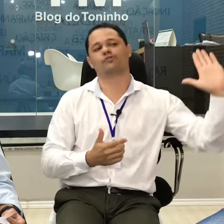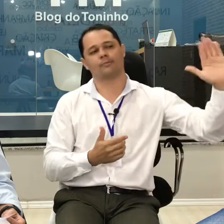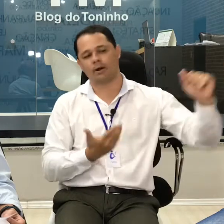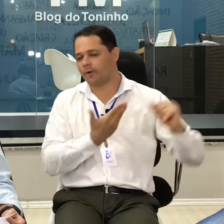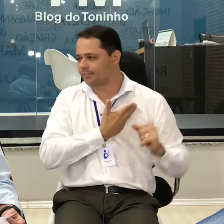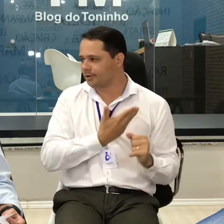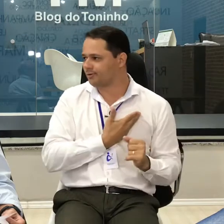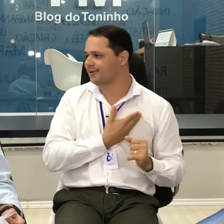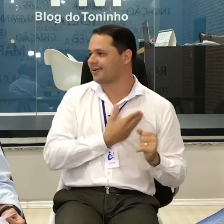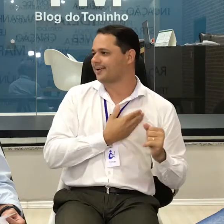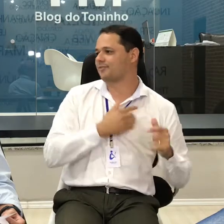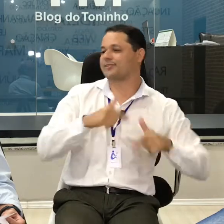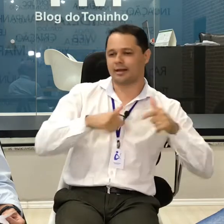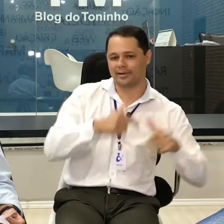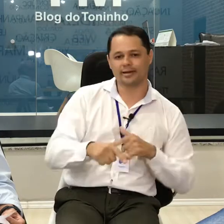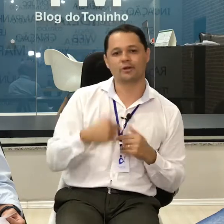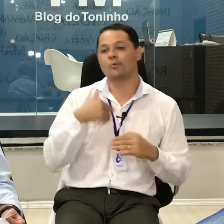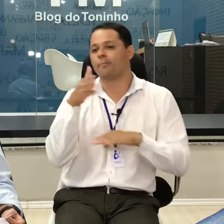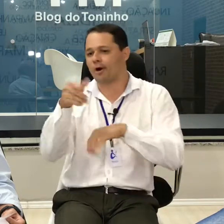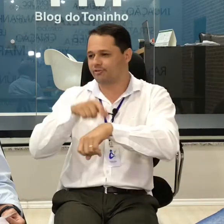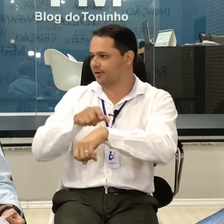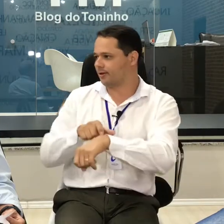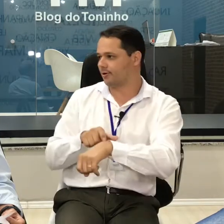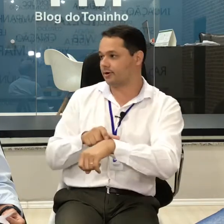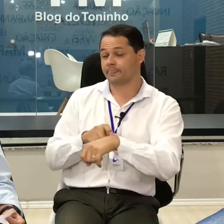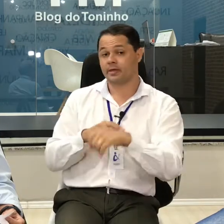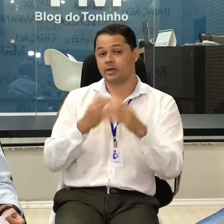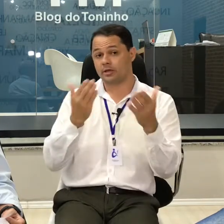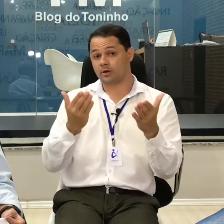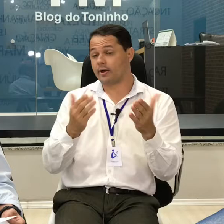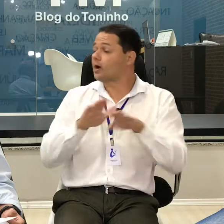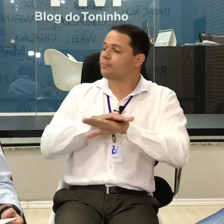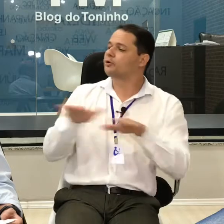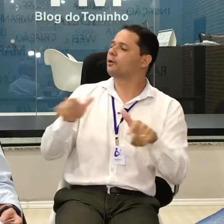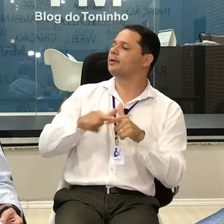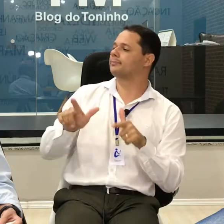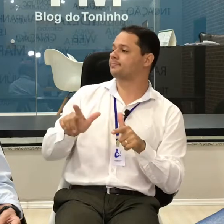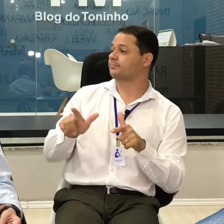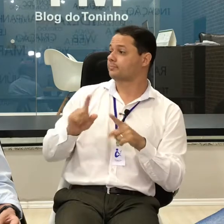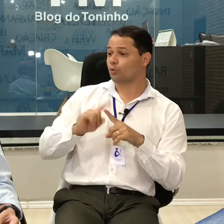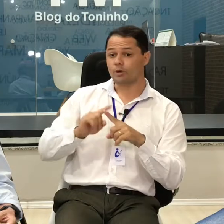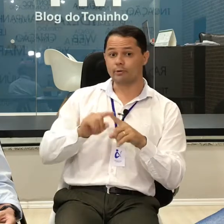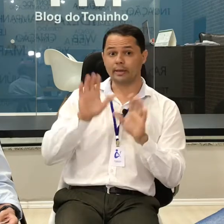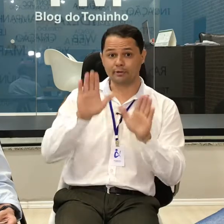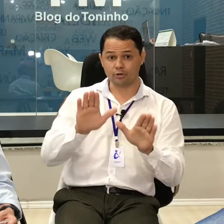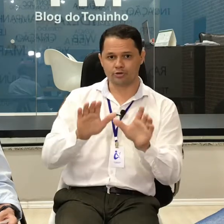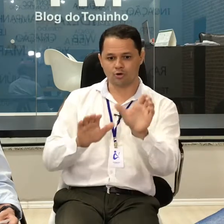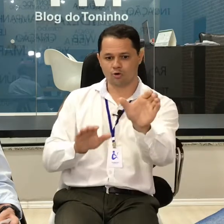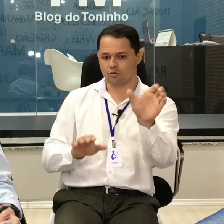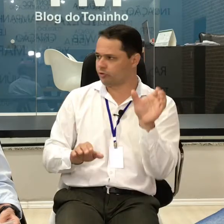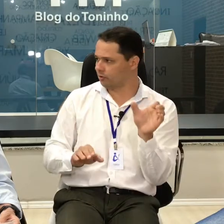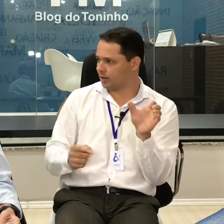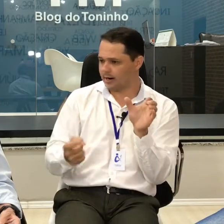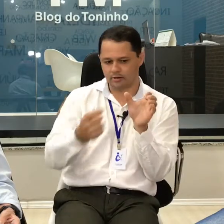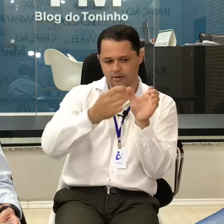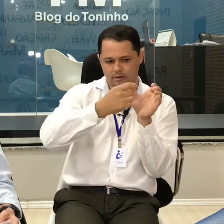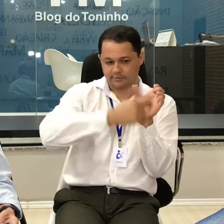chamar um amigo, que às vezes está trabalhando, ele não pode ir naquela hora. Então aí acabou esse problema. Porque a pessoa chegou com o celular, você